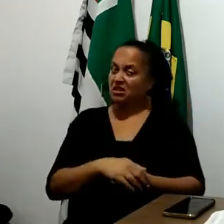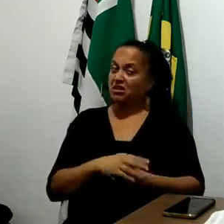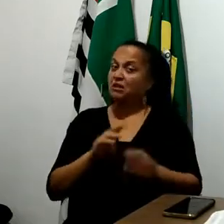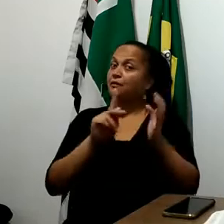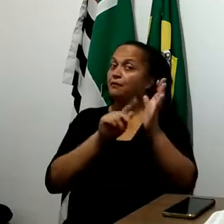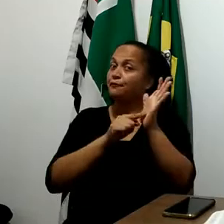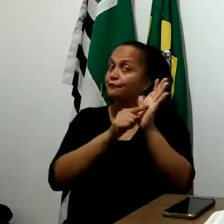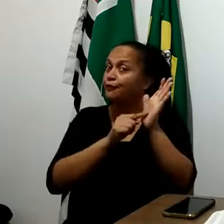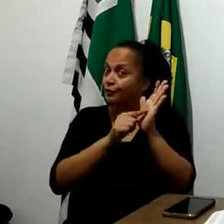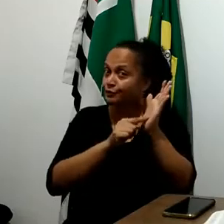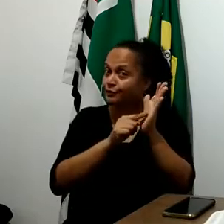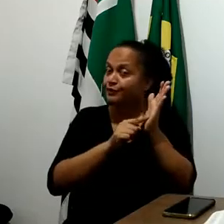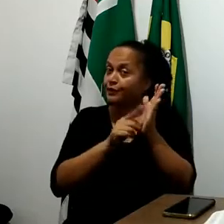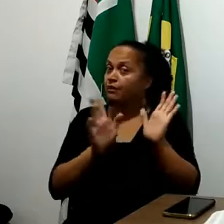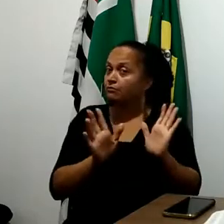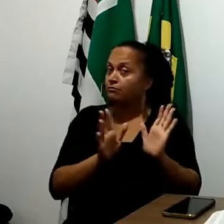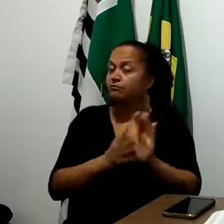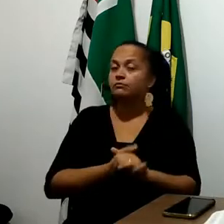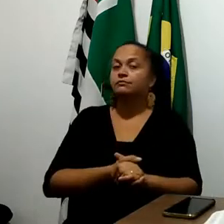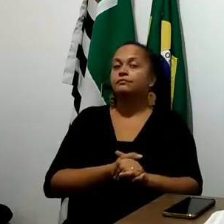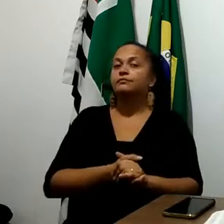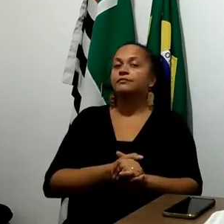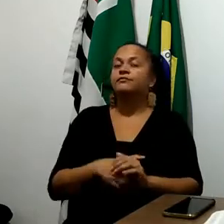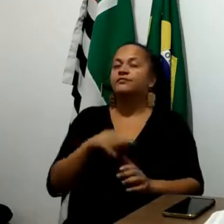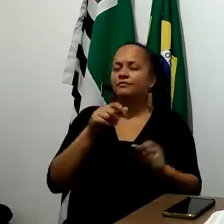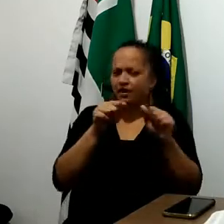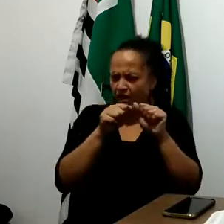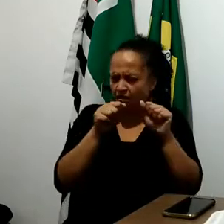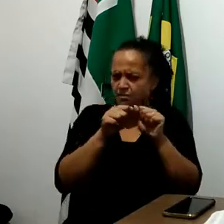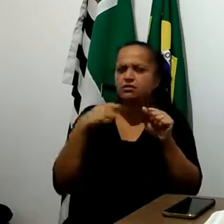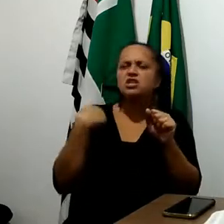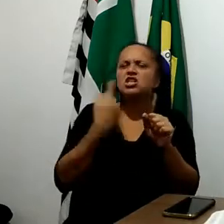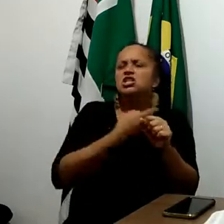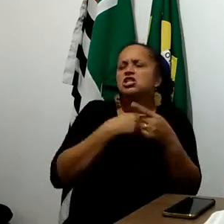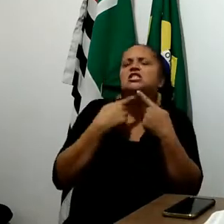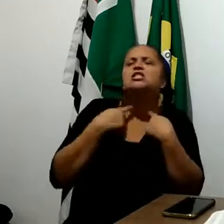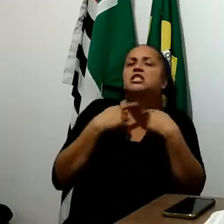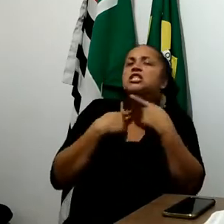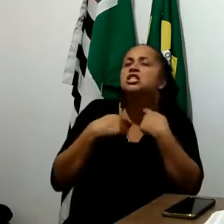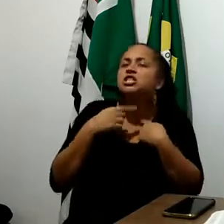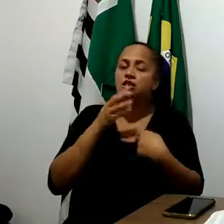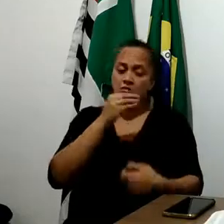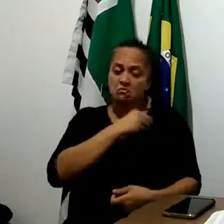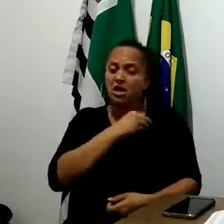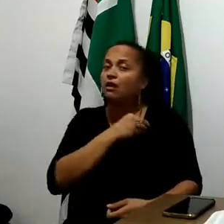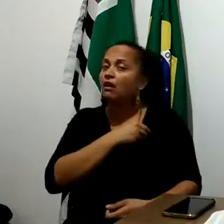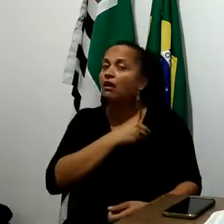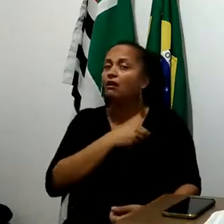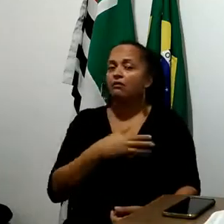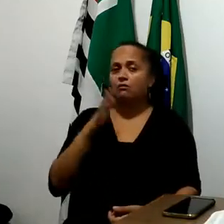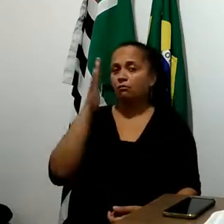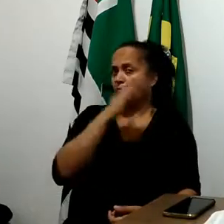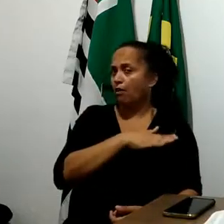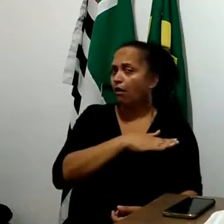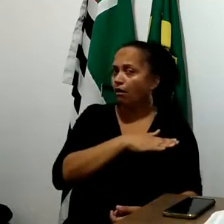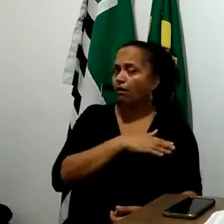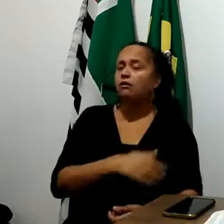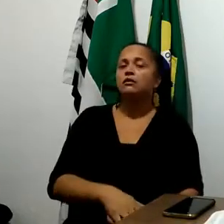falso, levando a gente a desejar, levando a gente ao pecado, levando a gente